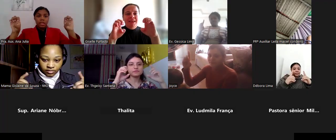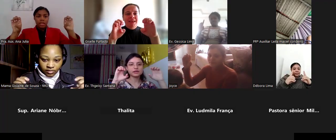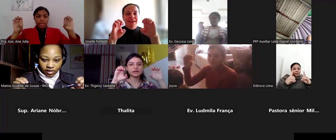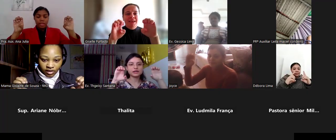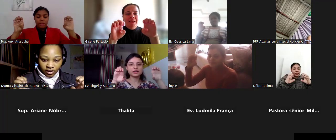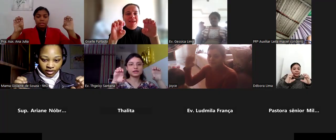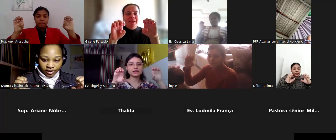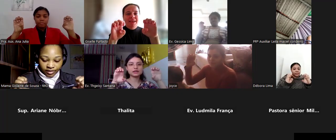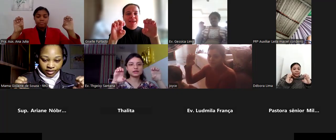E,